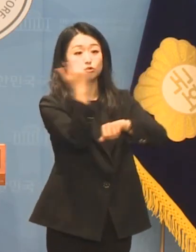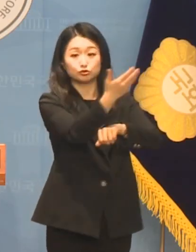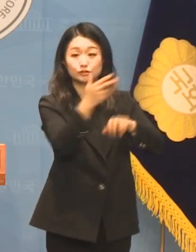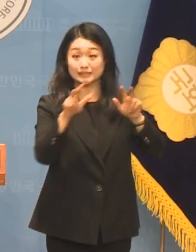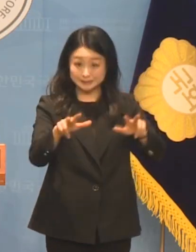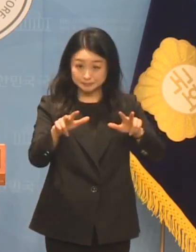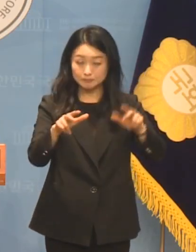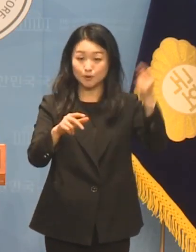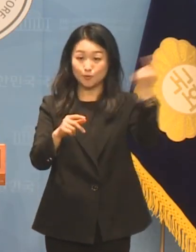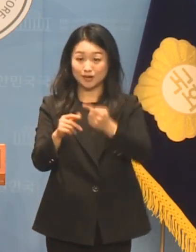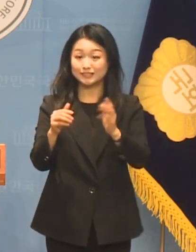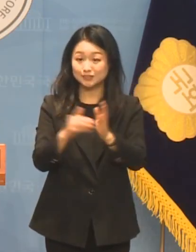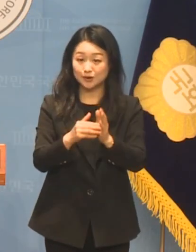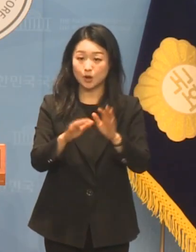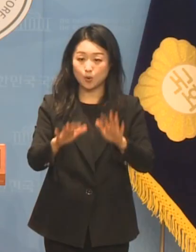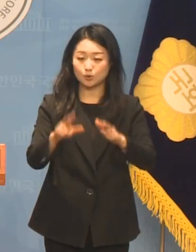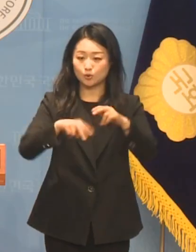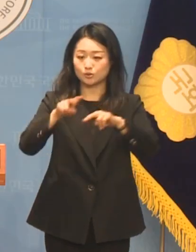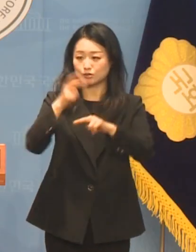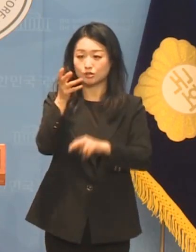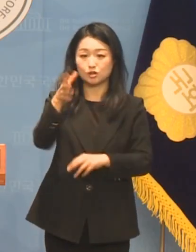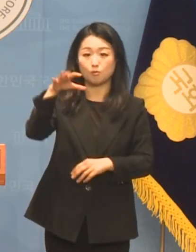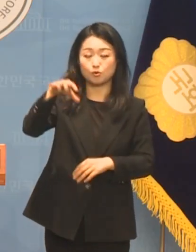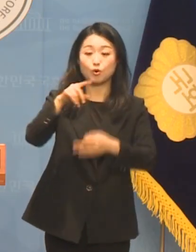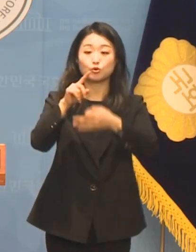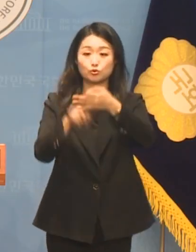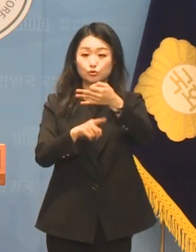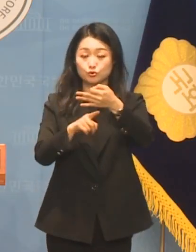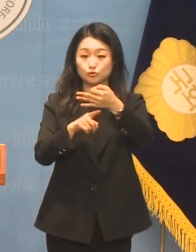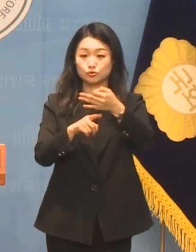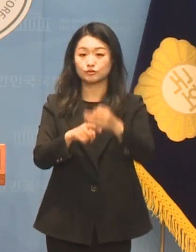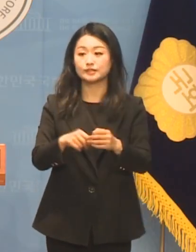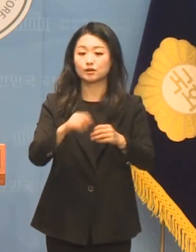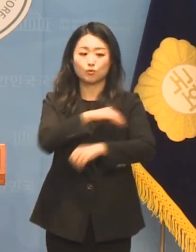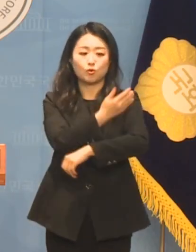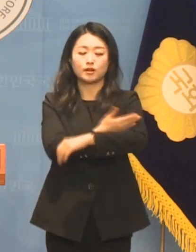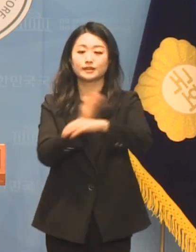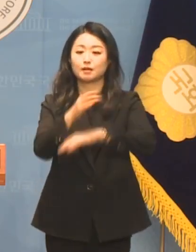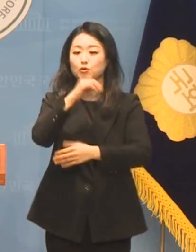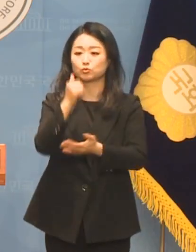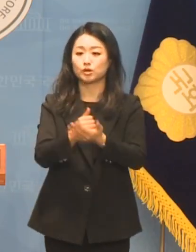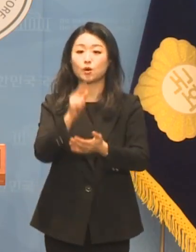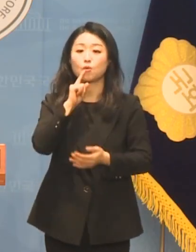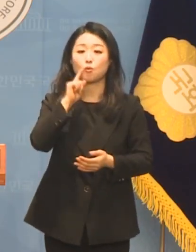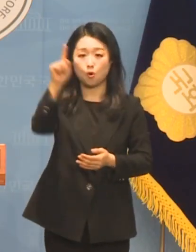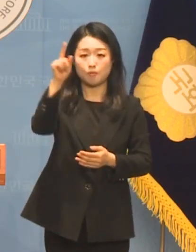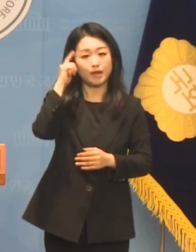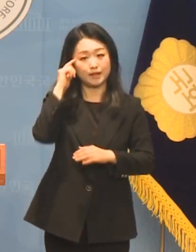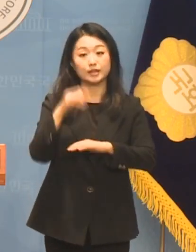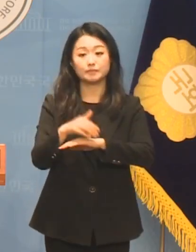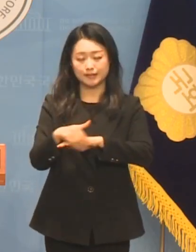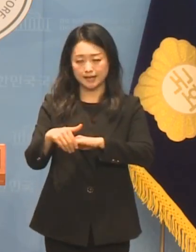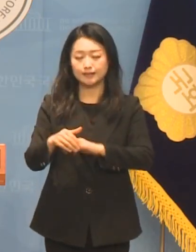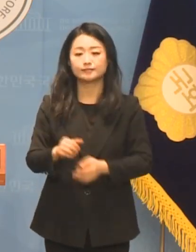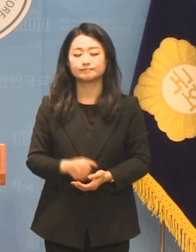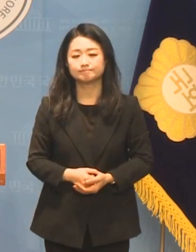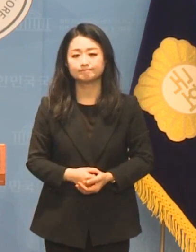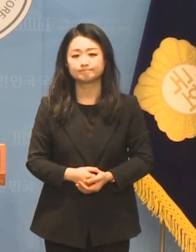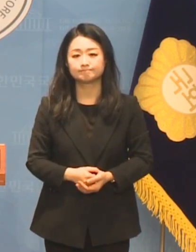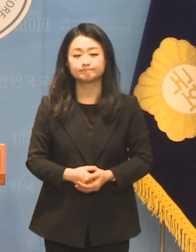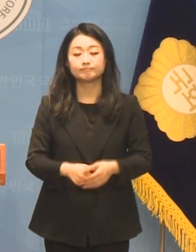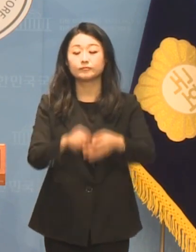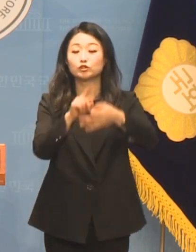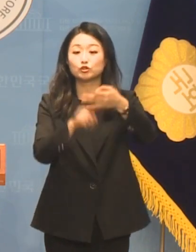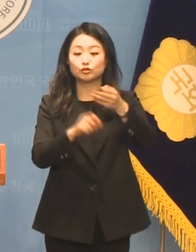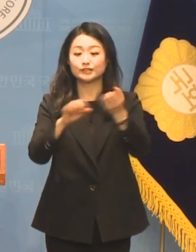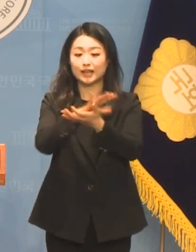시간입니다. 저는 오늘 공수처에 윤석열 씨를 직권남용 혐의로 고발할 예정입니다.